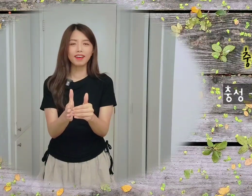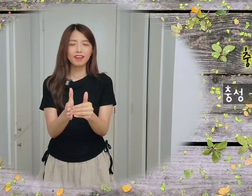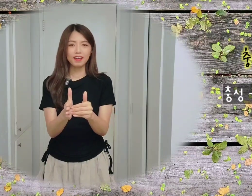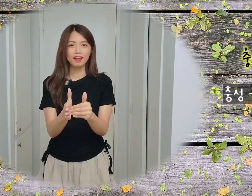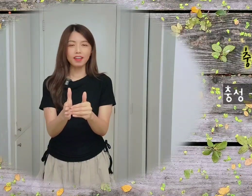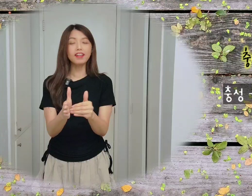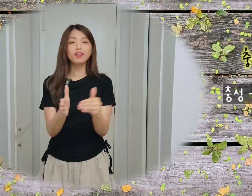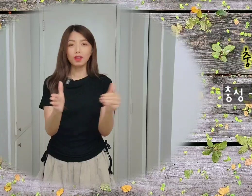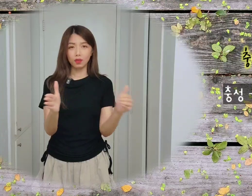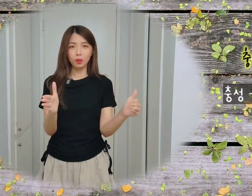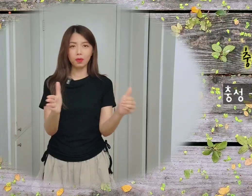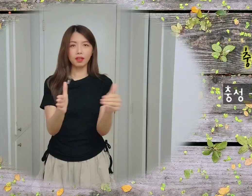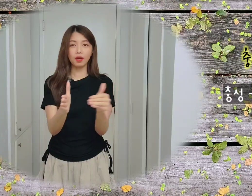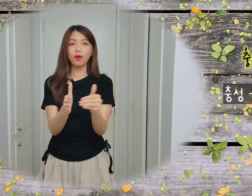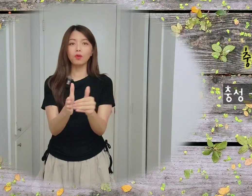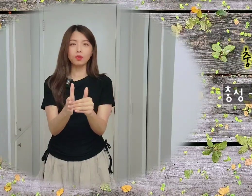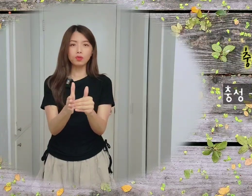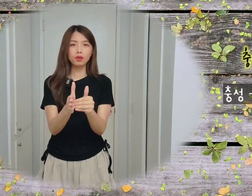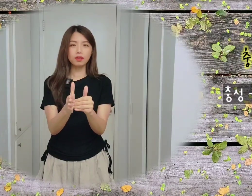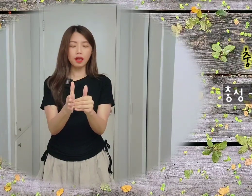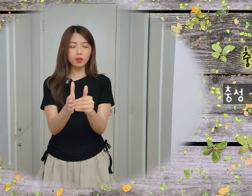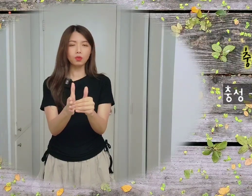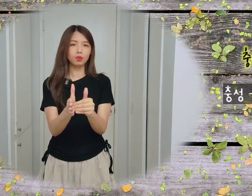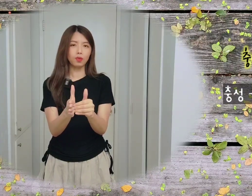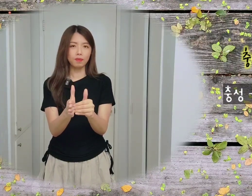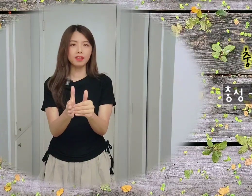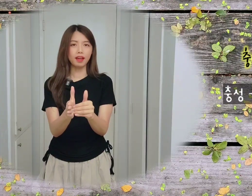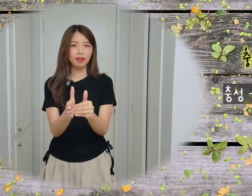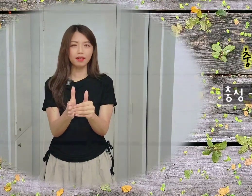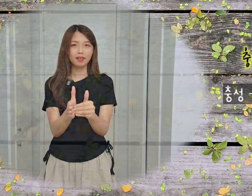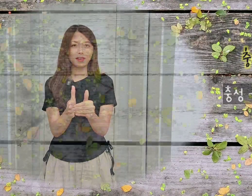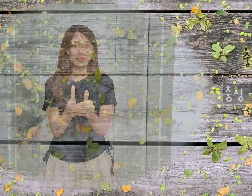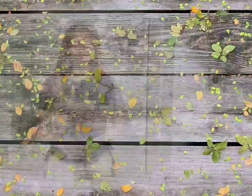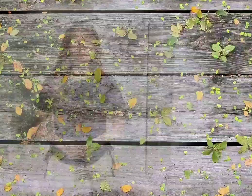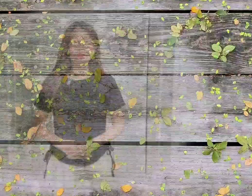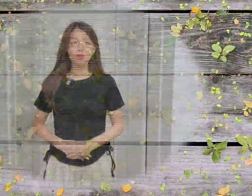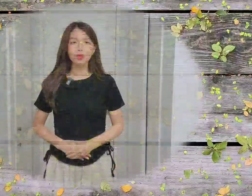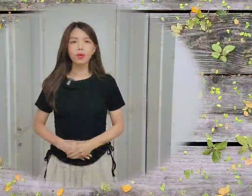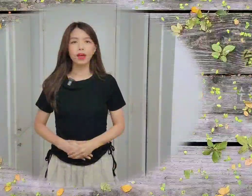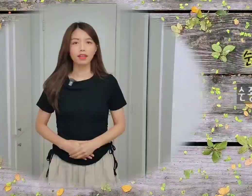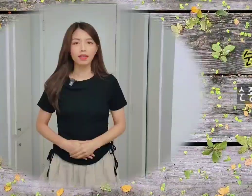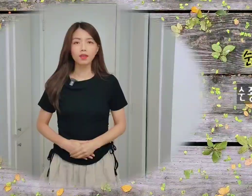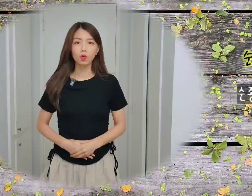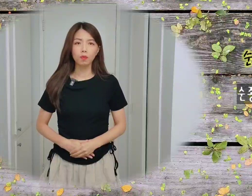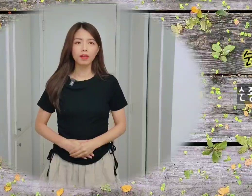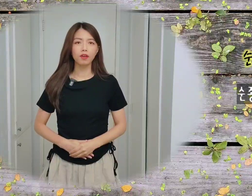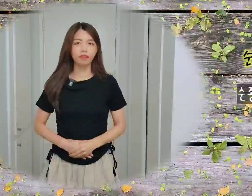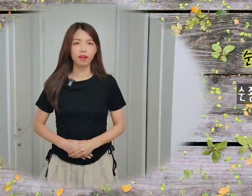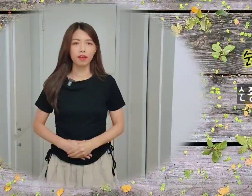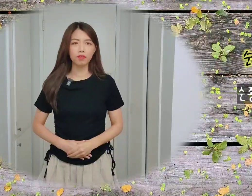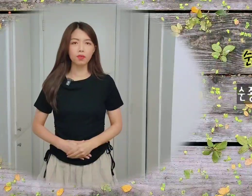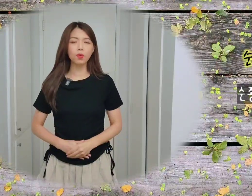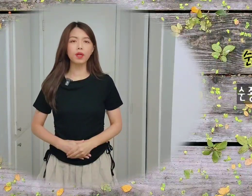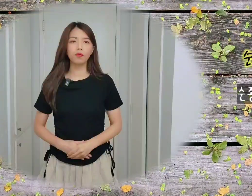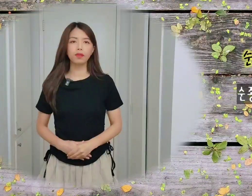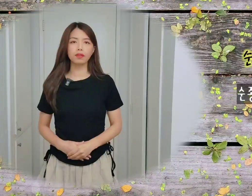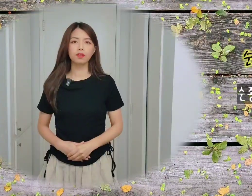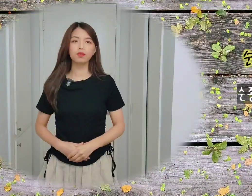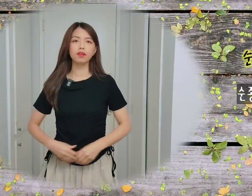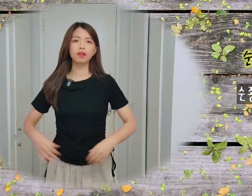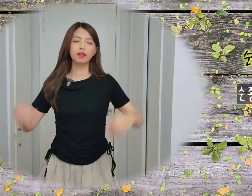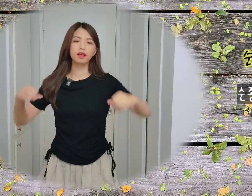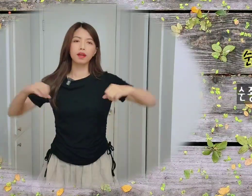네, 1절에도 이렇게 다 과거 수어를 하셔도 됩니다. 순종이 아닌 교만이었네. 순종이라고